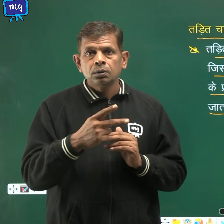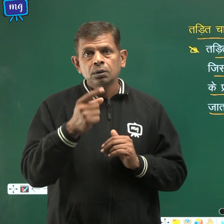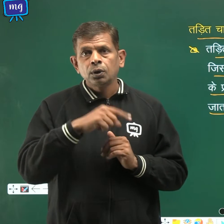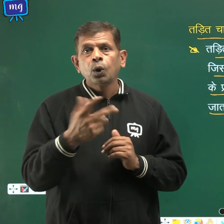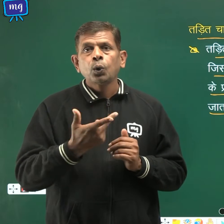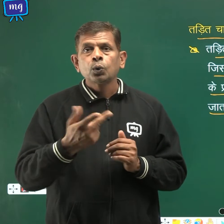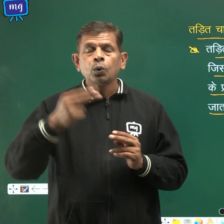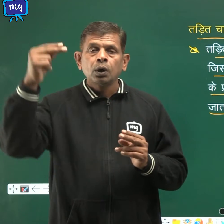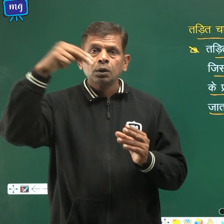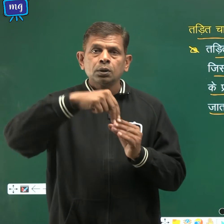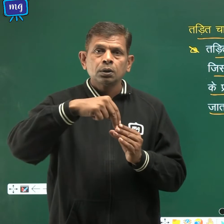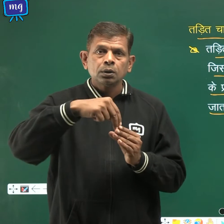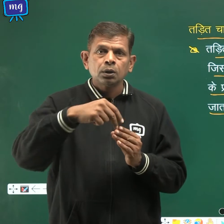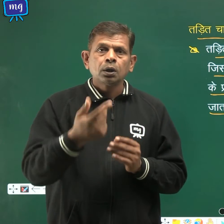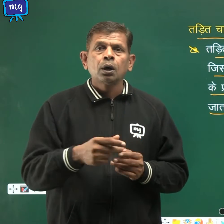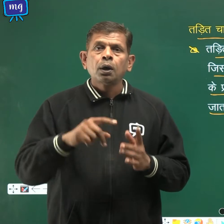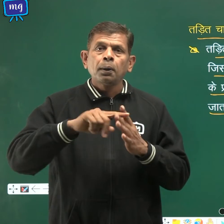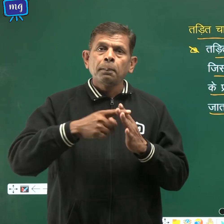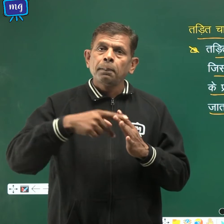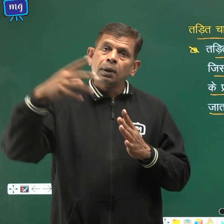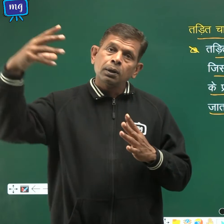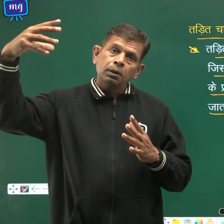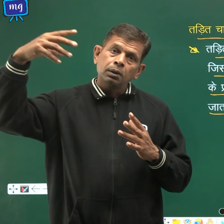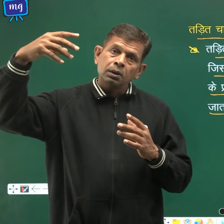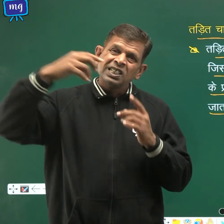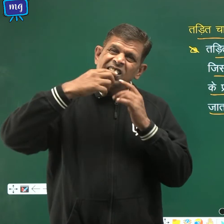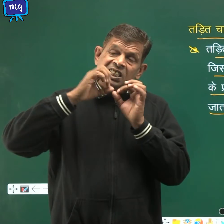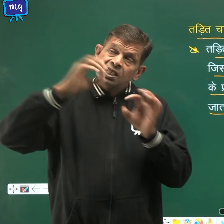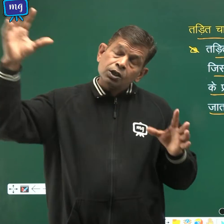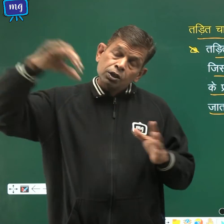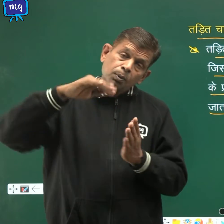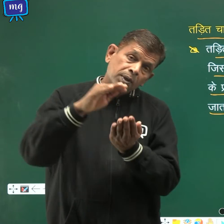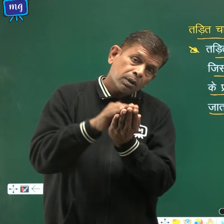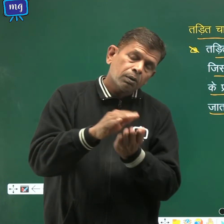ये क्यों लगाते हैं? बिजली से बचाव के लिए।